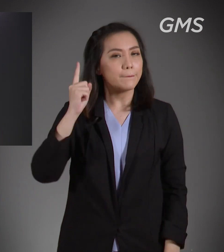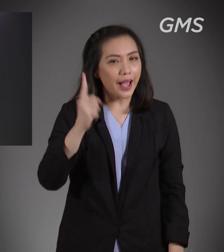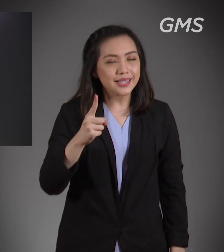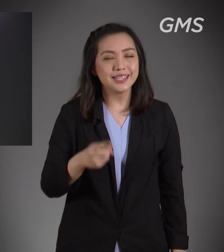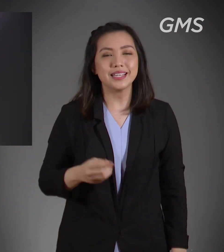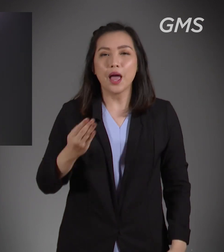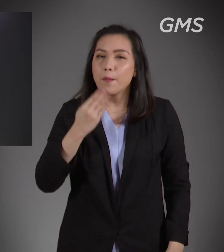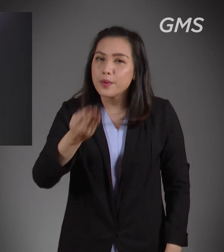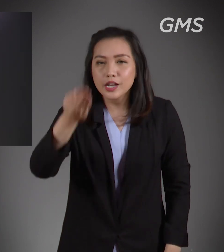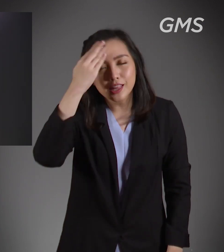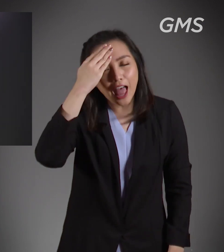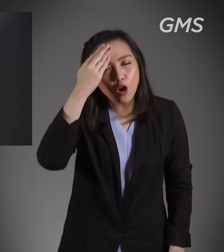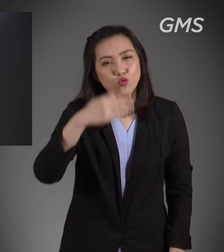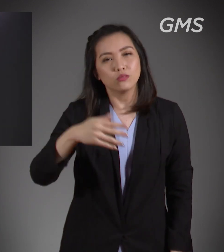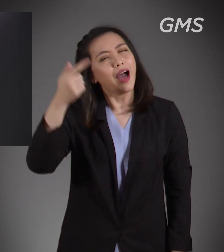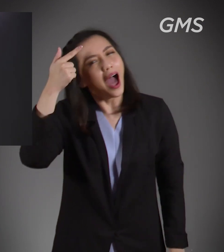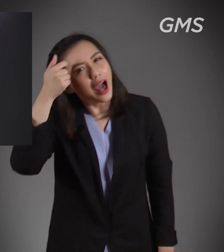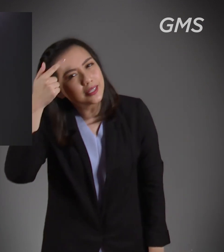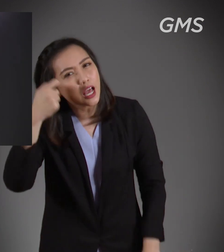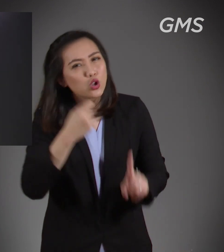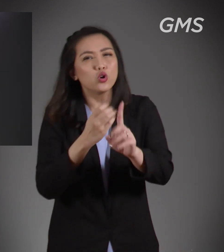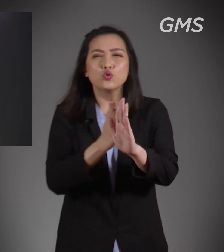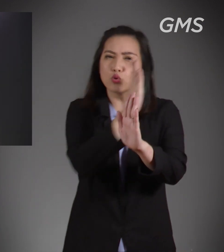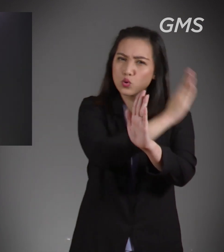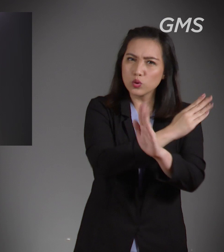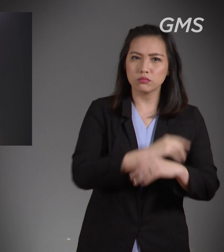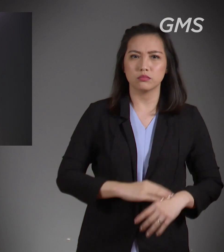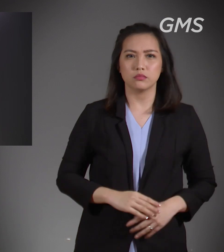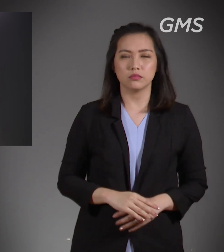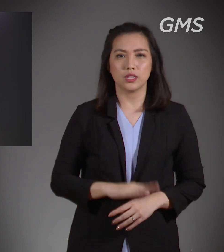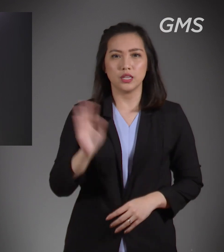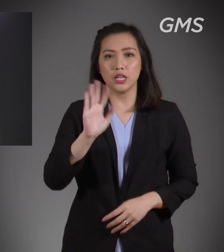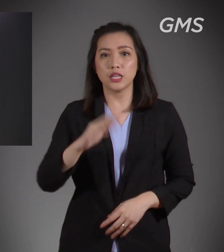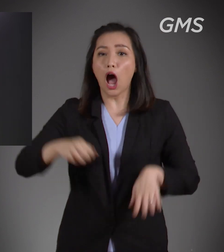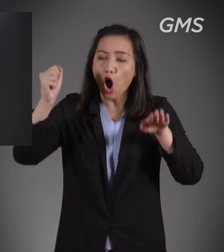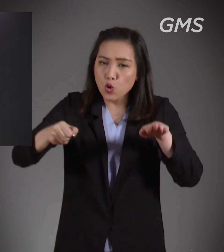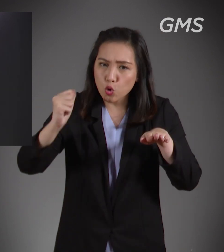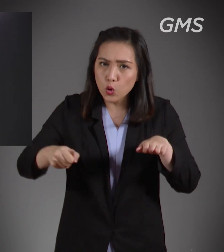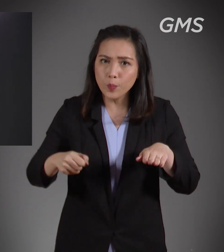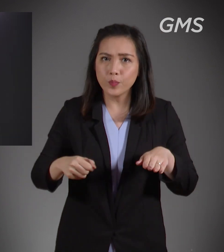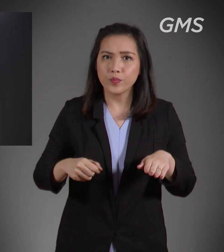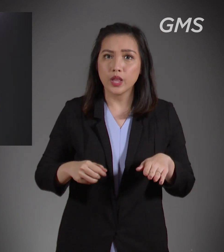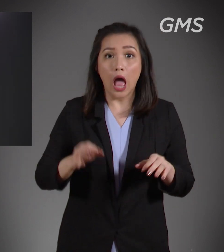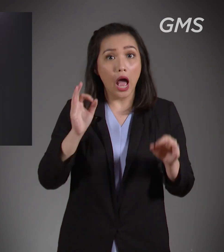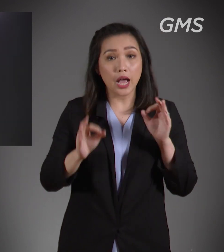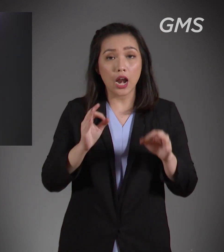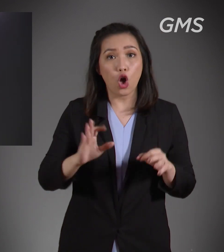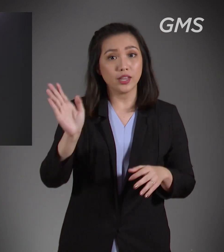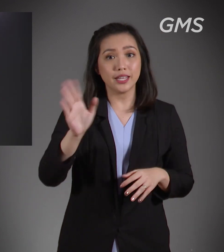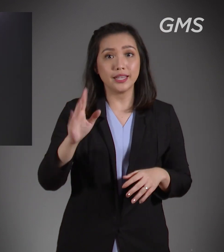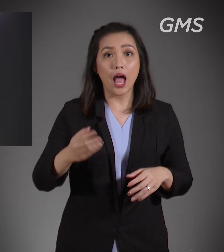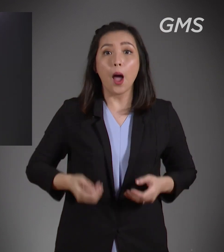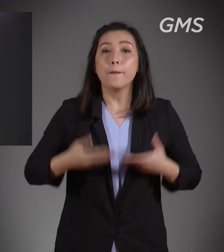pengajaran. Jadi Tuhan tuh gak pernah hanya main mukul doang. Tuhan gak pernah main tangan. Kalau sampai Tuhan terpaksa harus memukul seseorang dengan